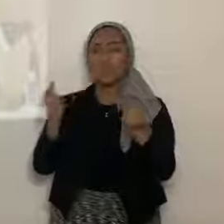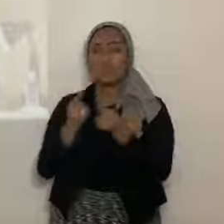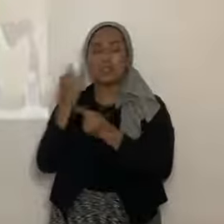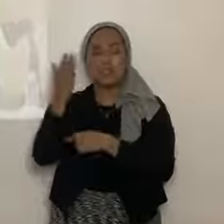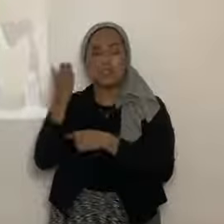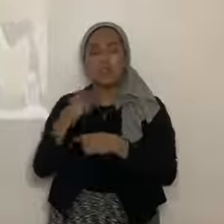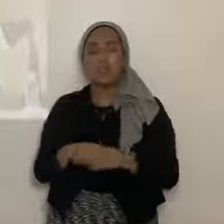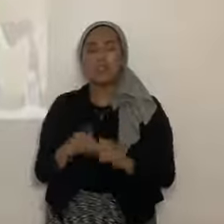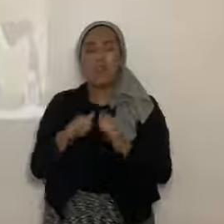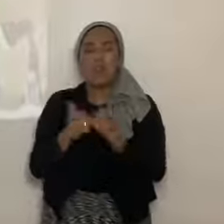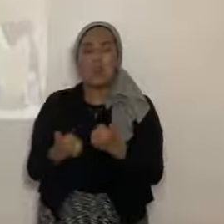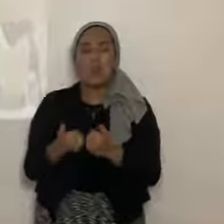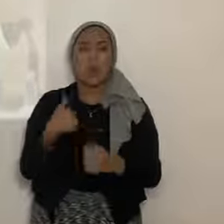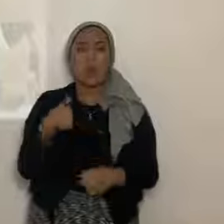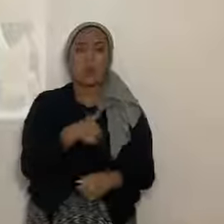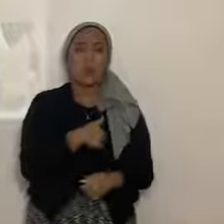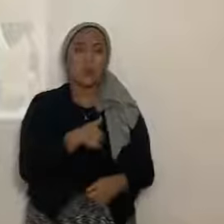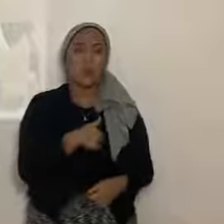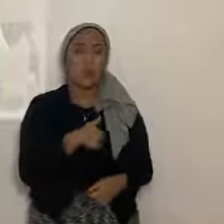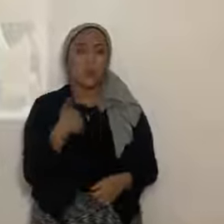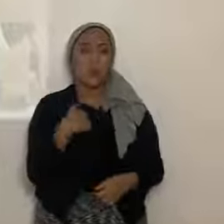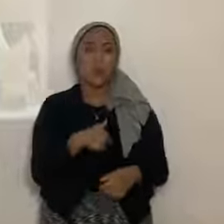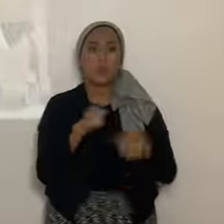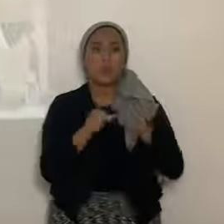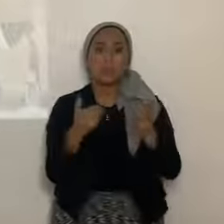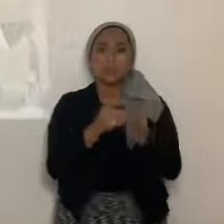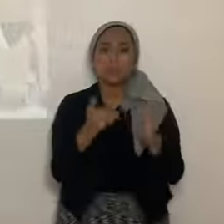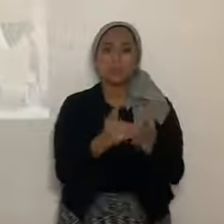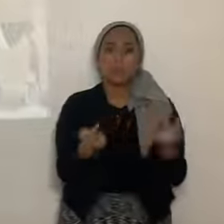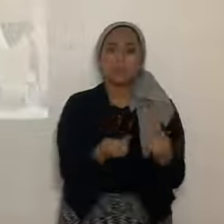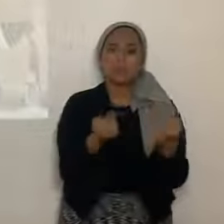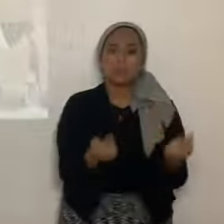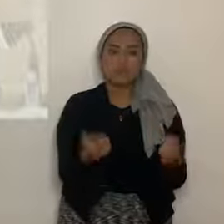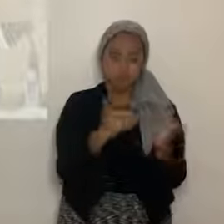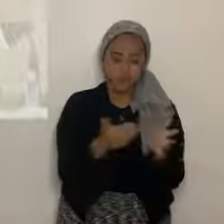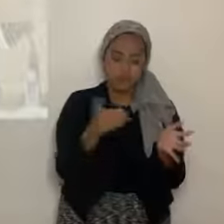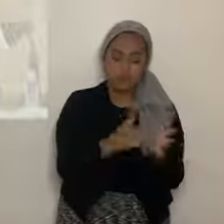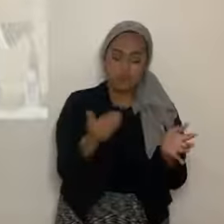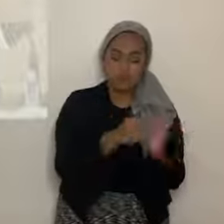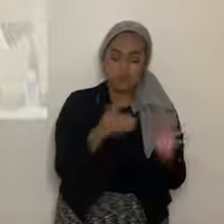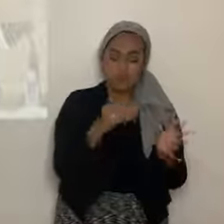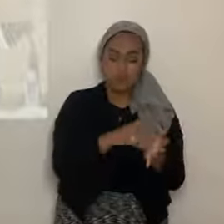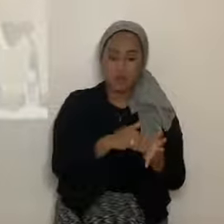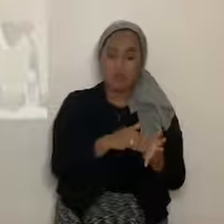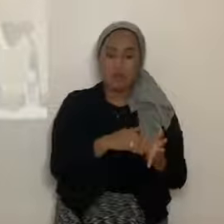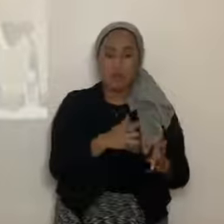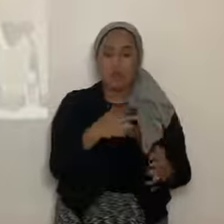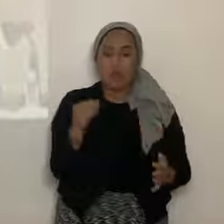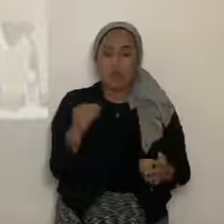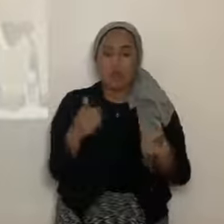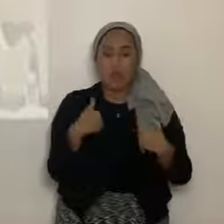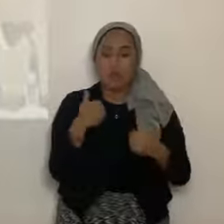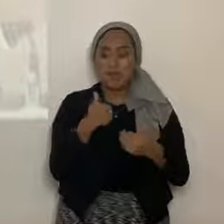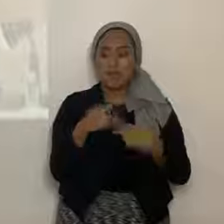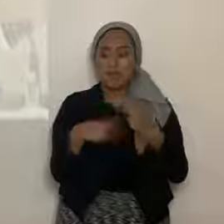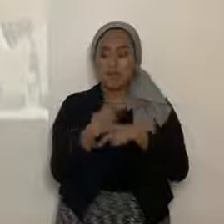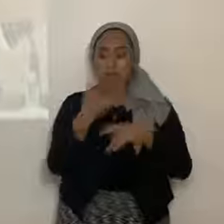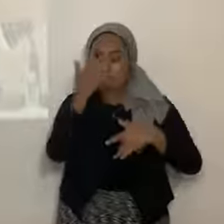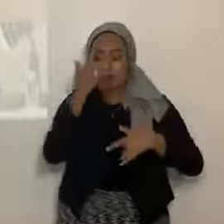¿cómo nosotros estando constantemente pecando y teniendo alguna enfermedad nos vamos a acercar al